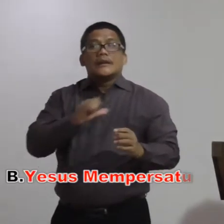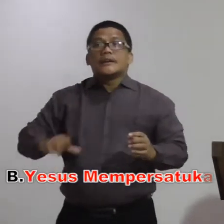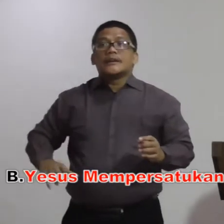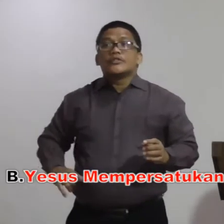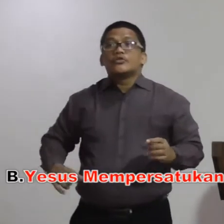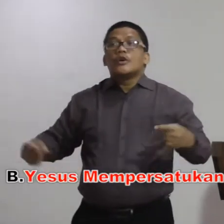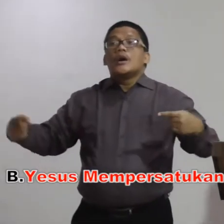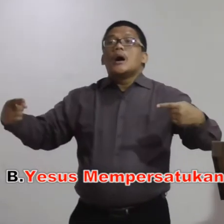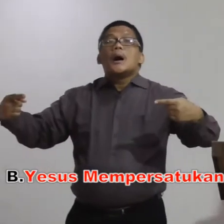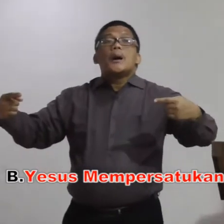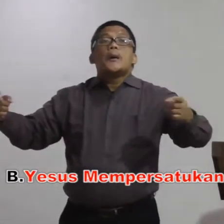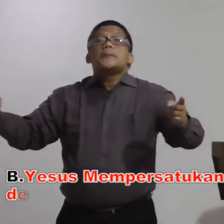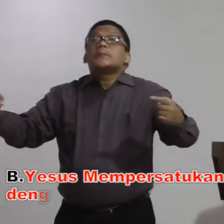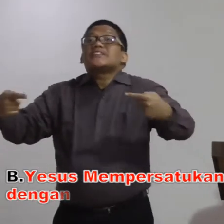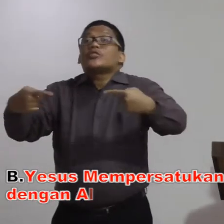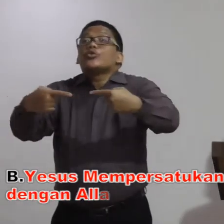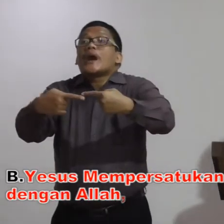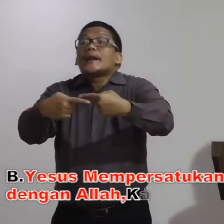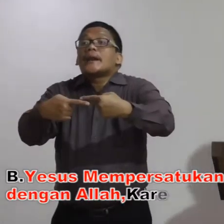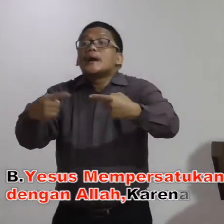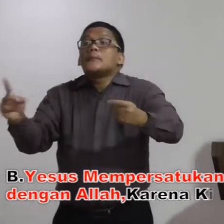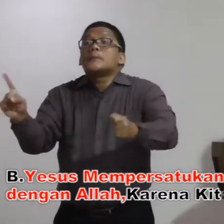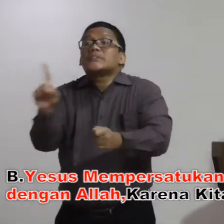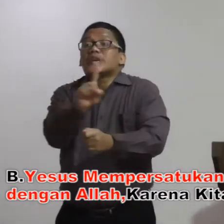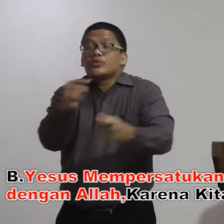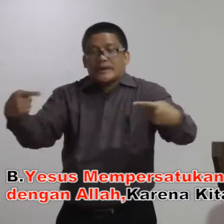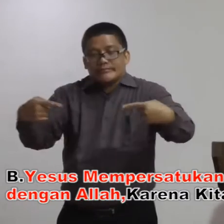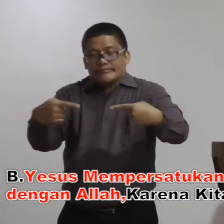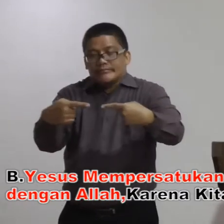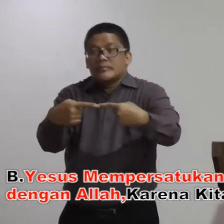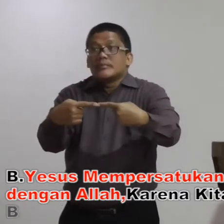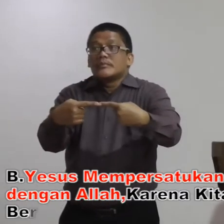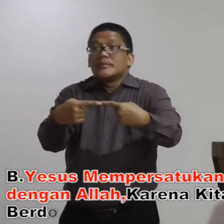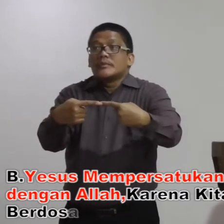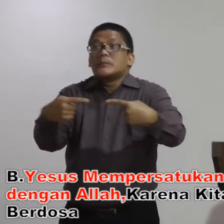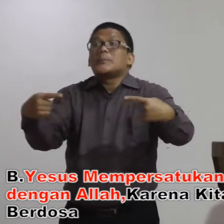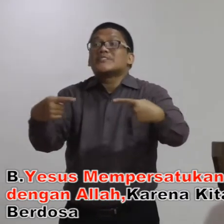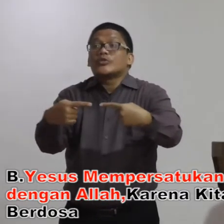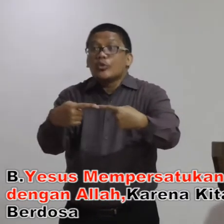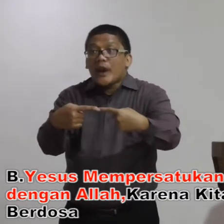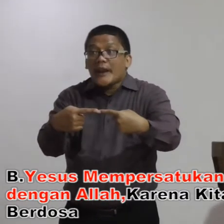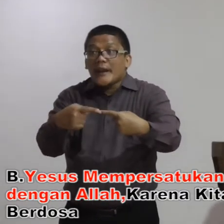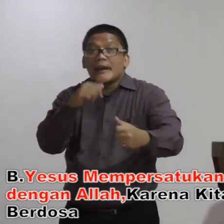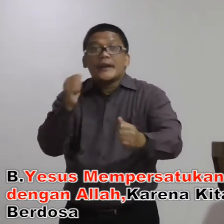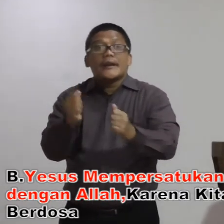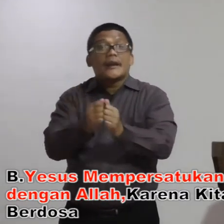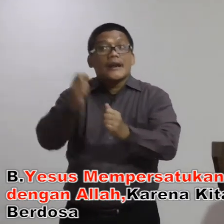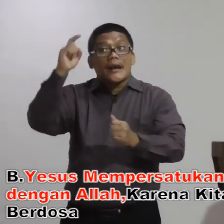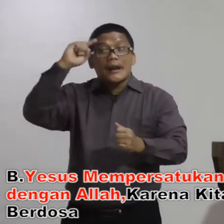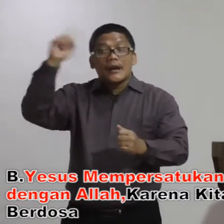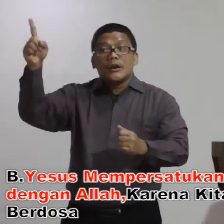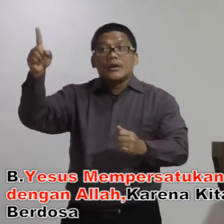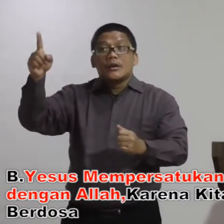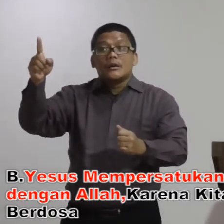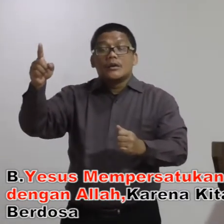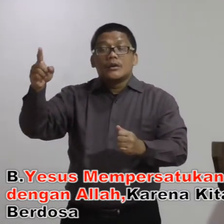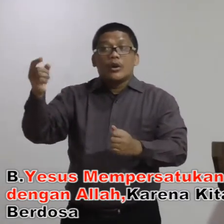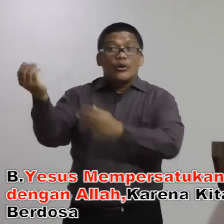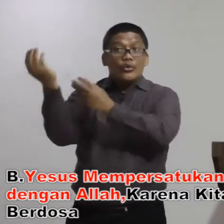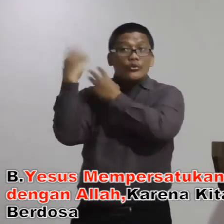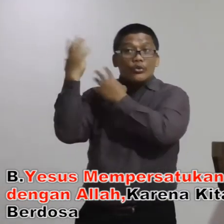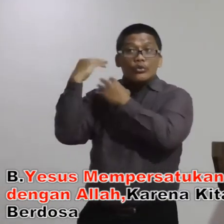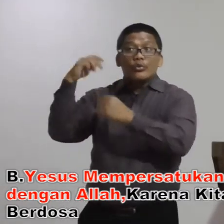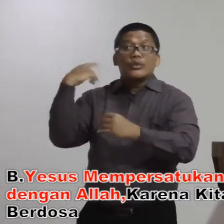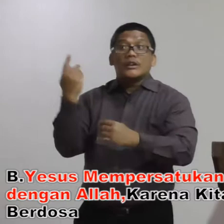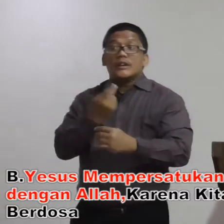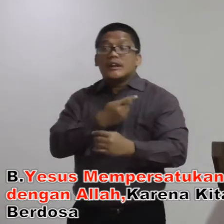mempersatukan kita dengan Allah. Nah, tadinya kita sudah terpisah dengan Tuhan karena dosa. Saat kita jatuh dalam